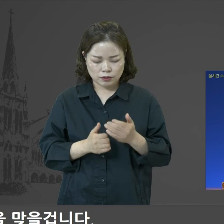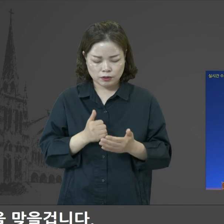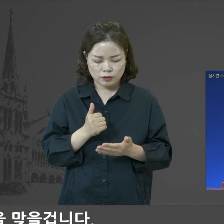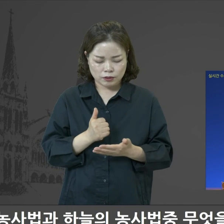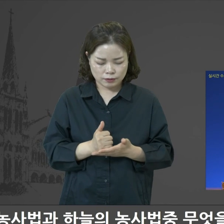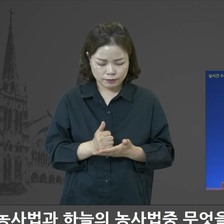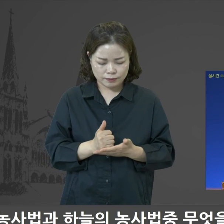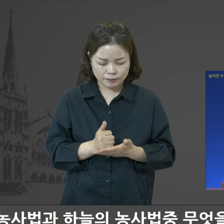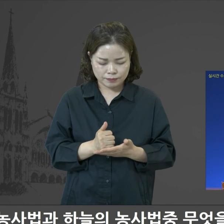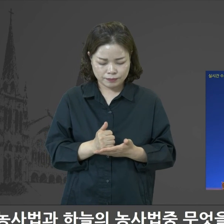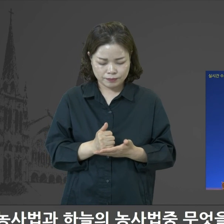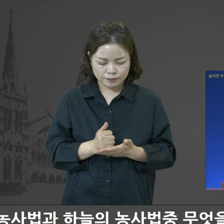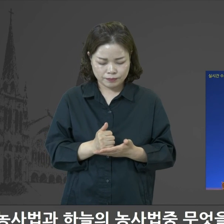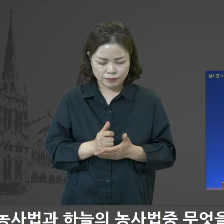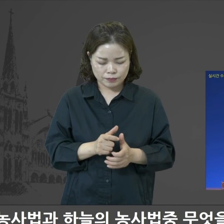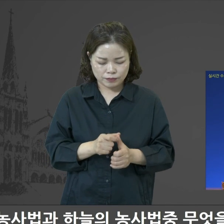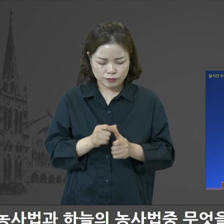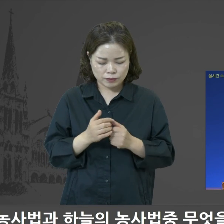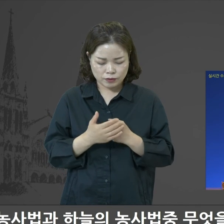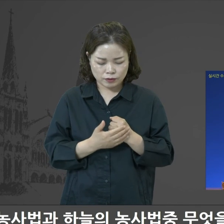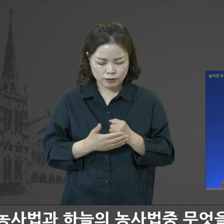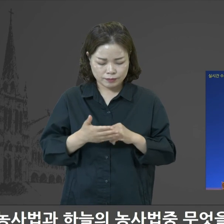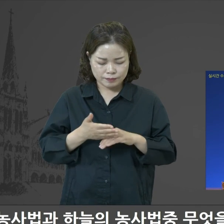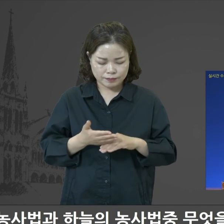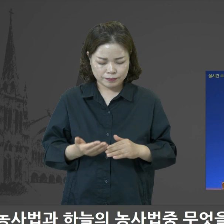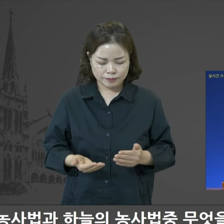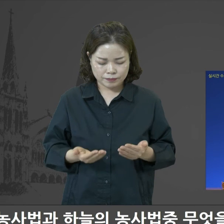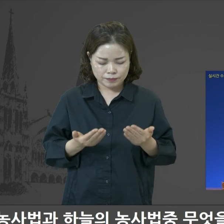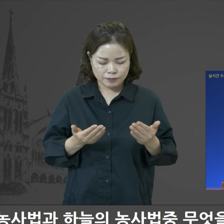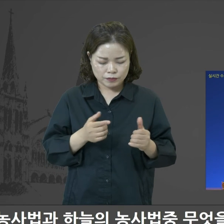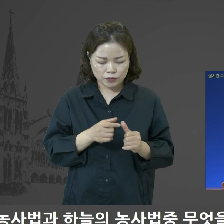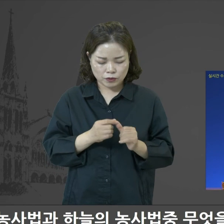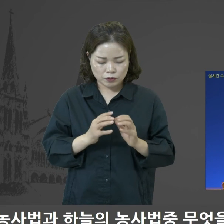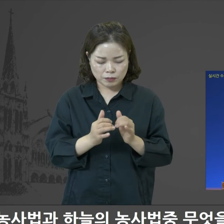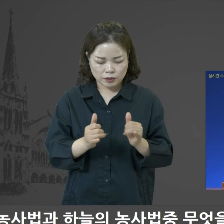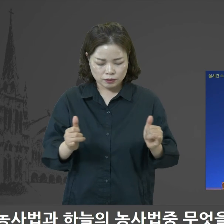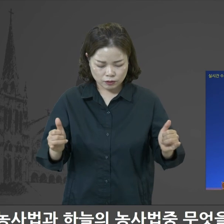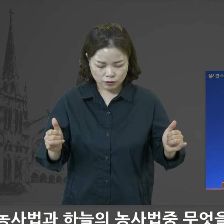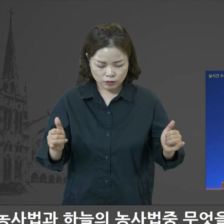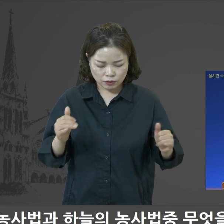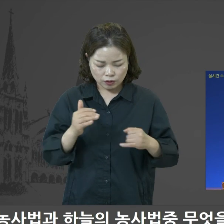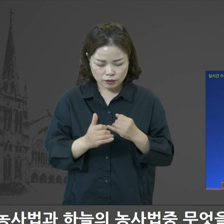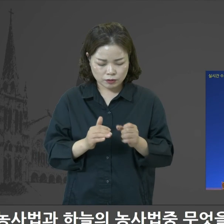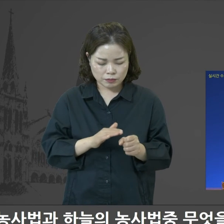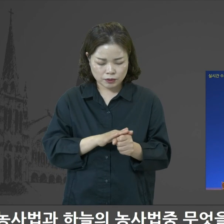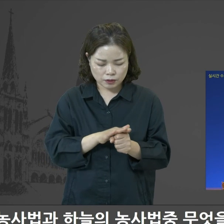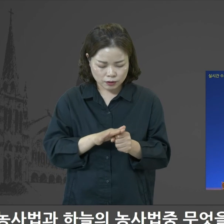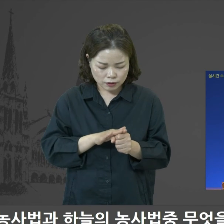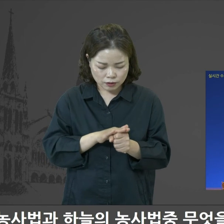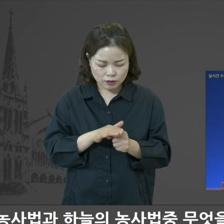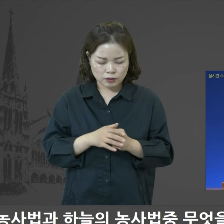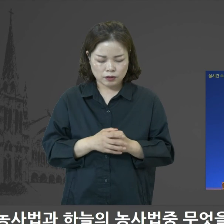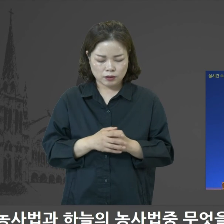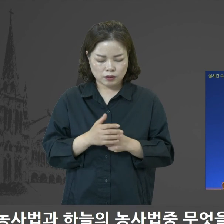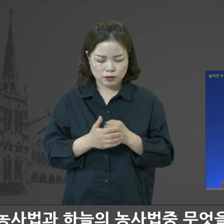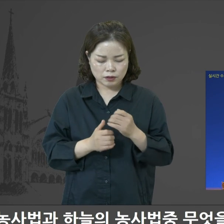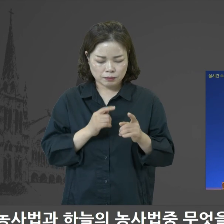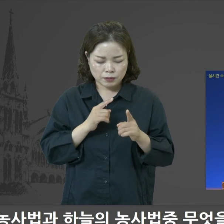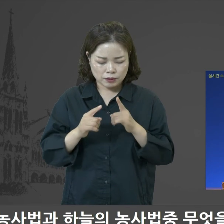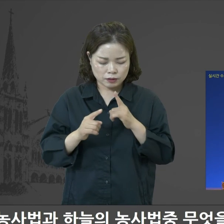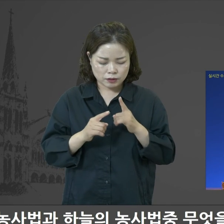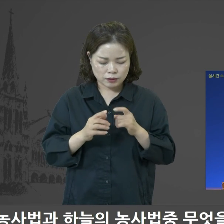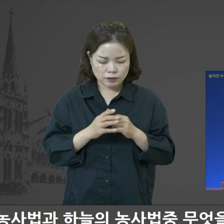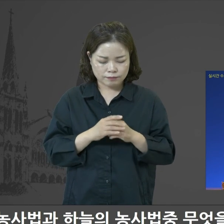하나님의 구원의 은혜 참으로 감사드립니다. 구원받은 백성으로 하나님을 사랑하게 하시고 하나님의